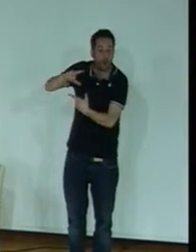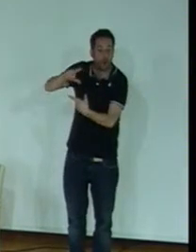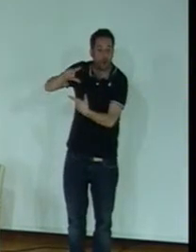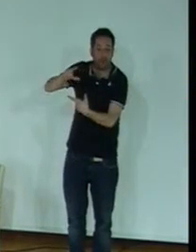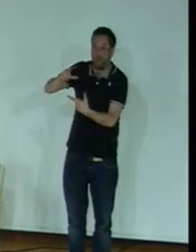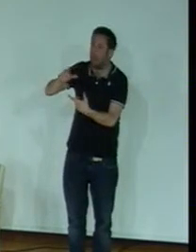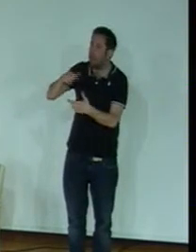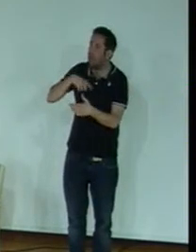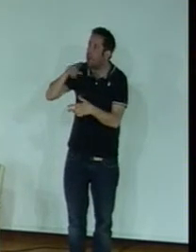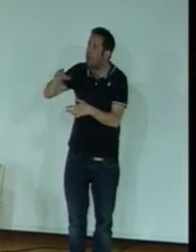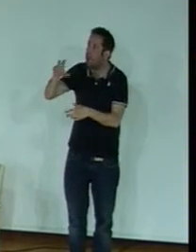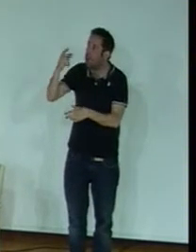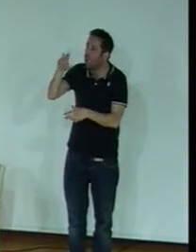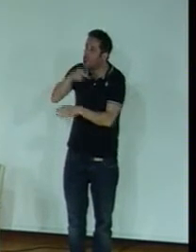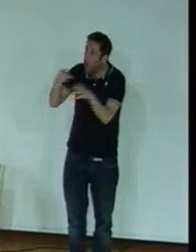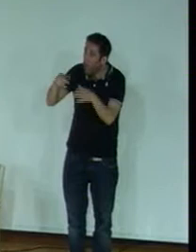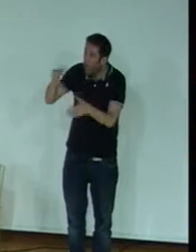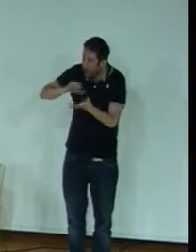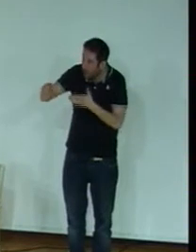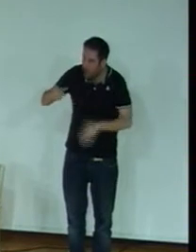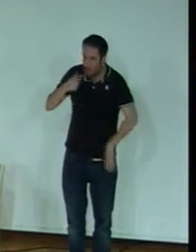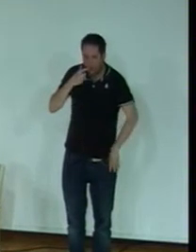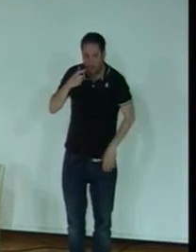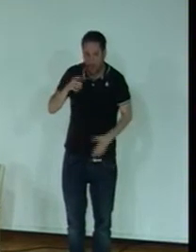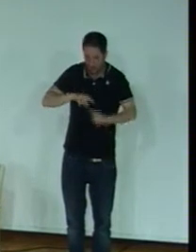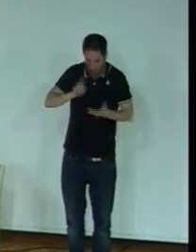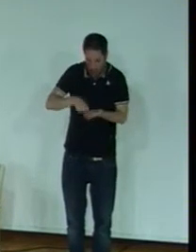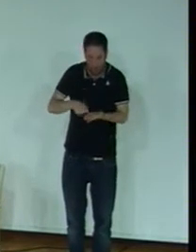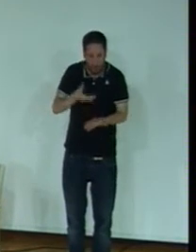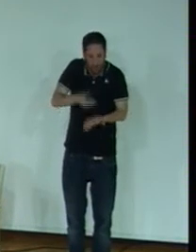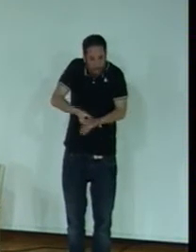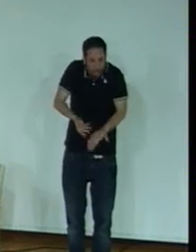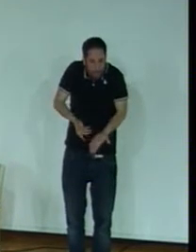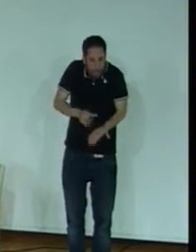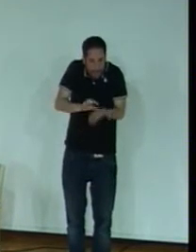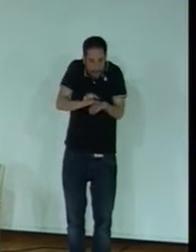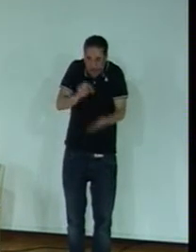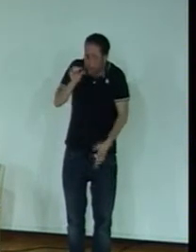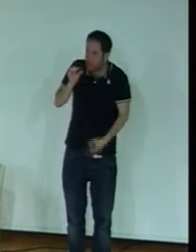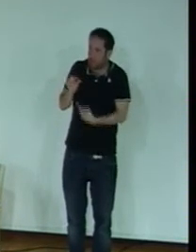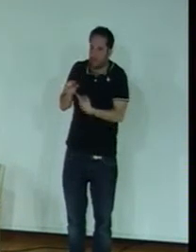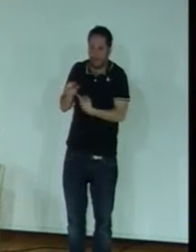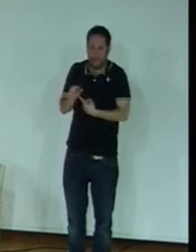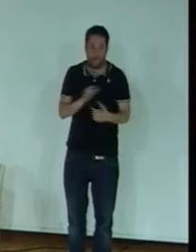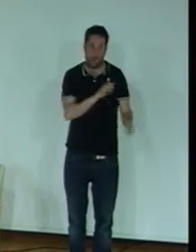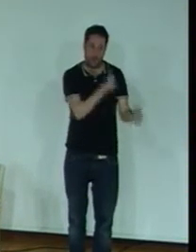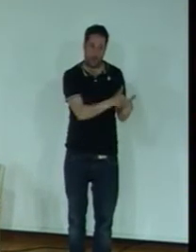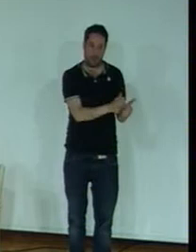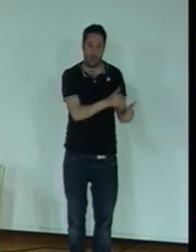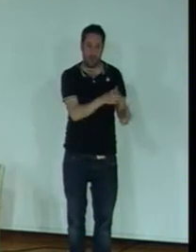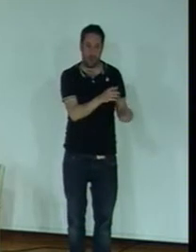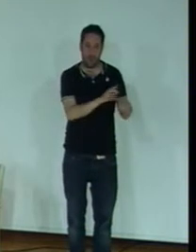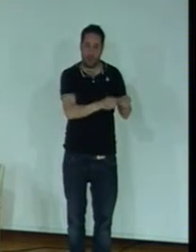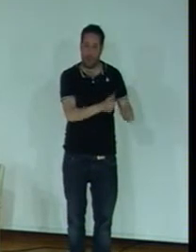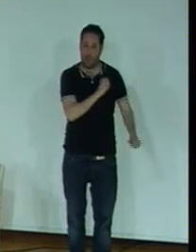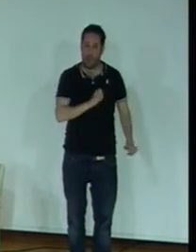facturer 300 € la transmission des informations. Et ils n'ont pas le budget. Donc comme ils n'ont pas le budget, s'il n'y a pas un préjudice important, tout simplement, ils ne